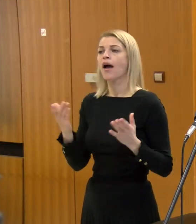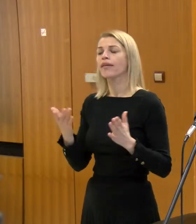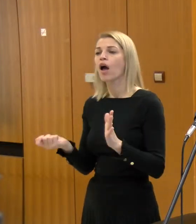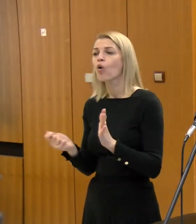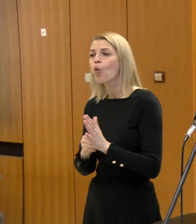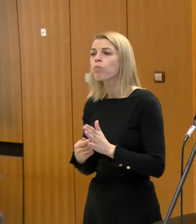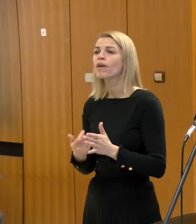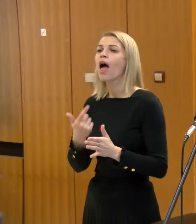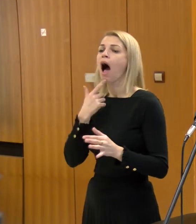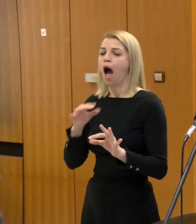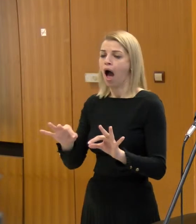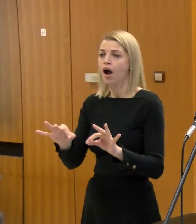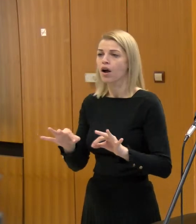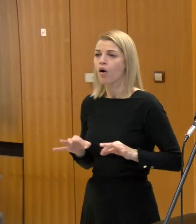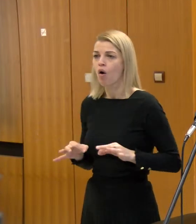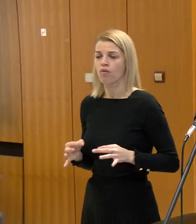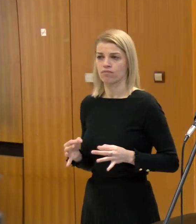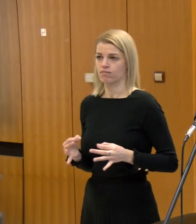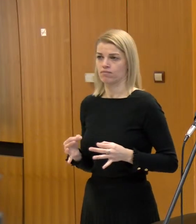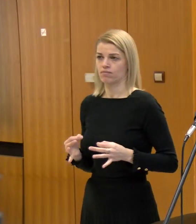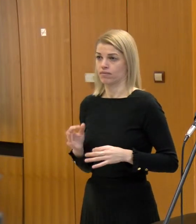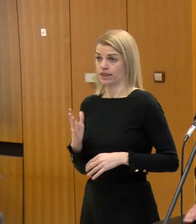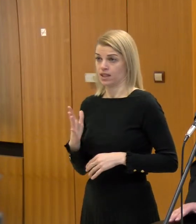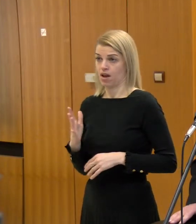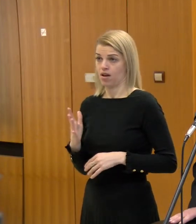si ho navrčieš. Tak asi, hej?